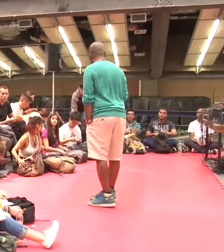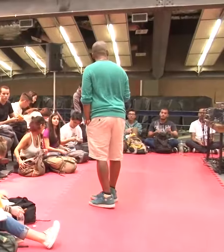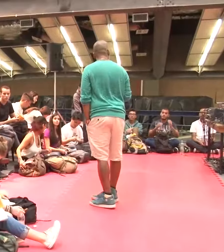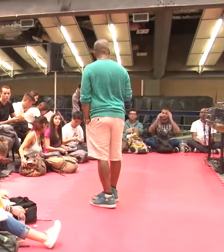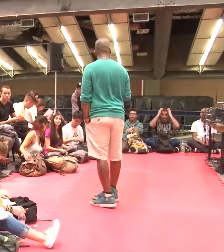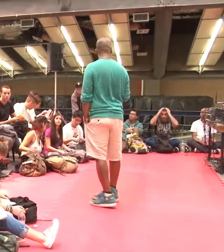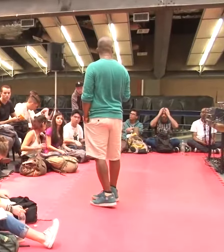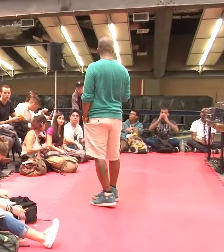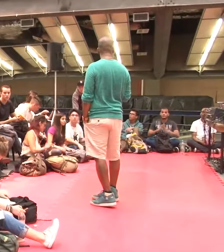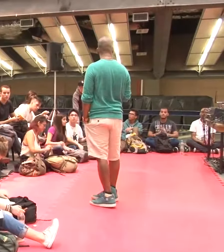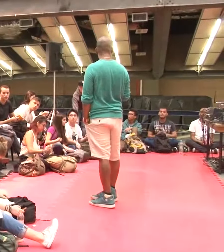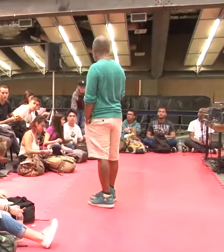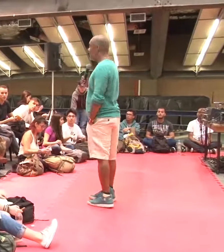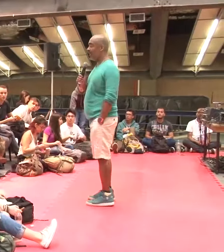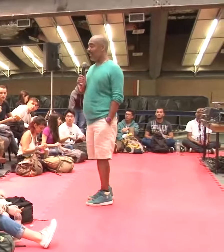o nome